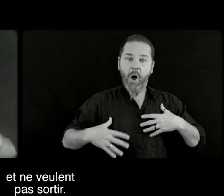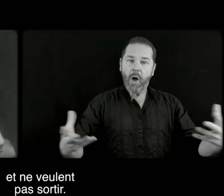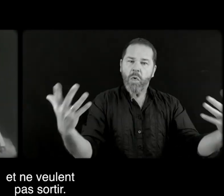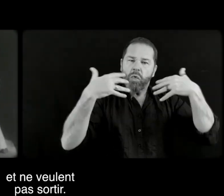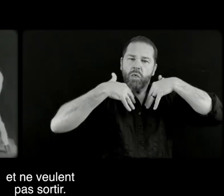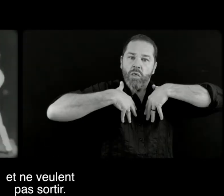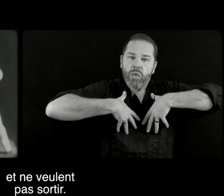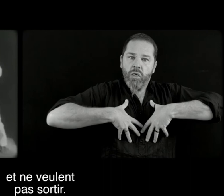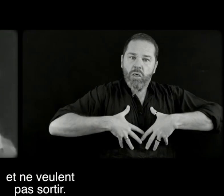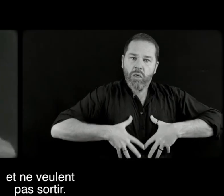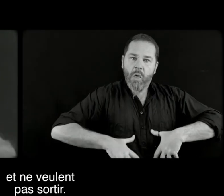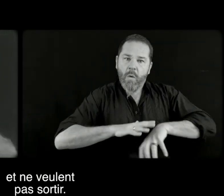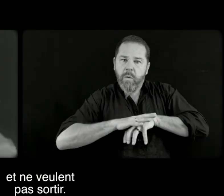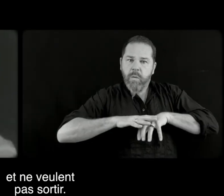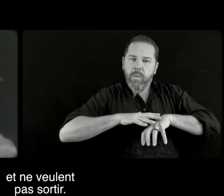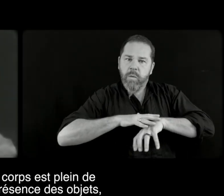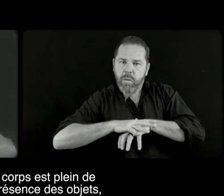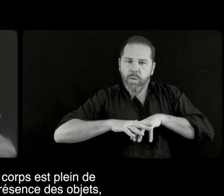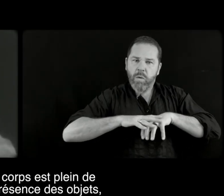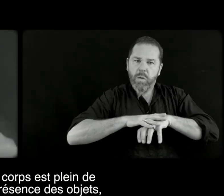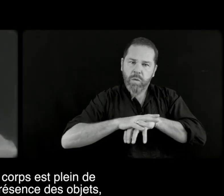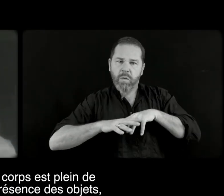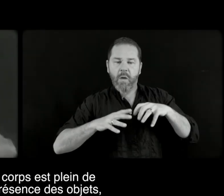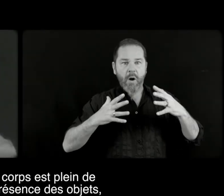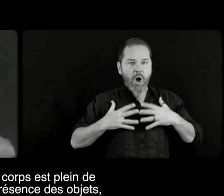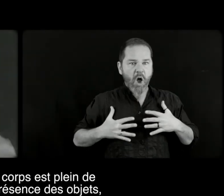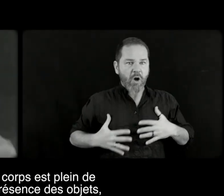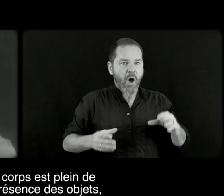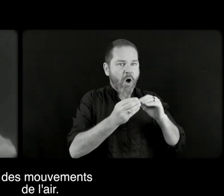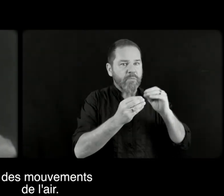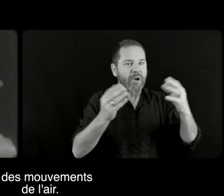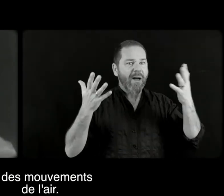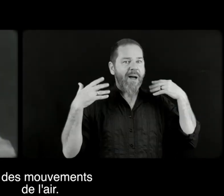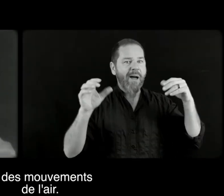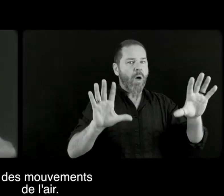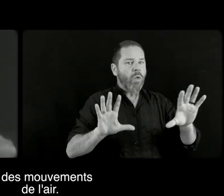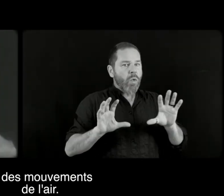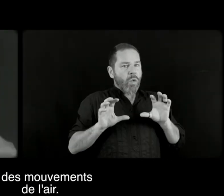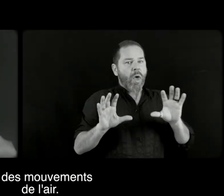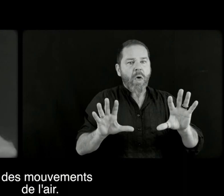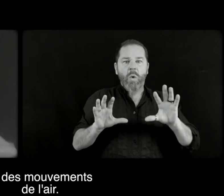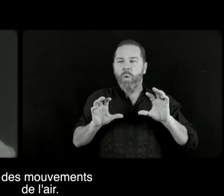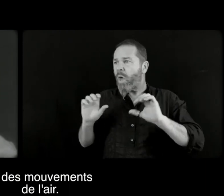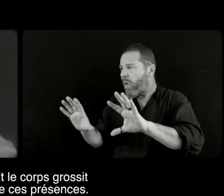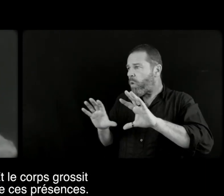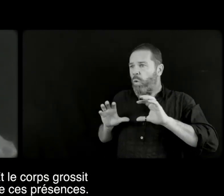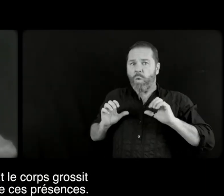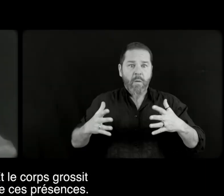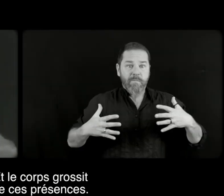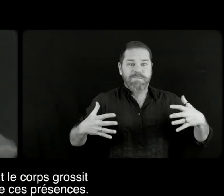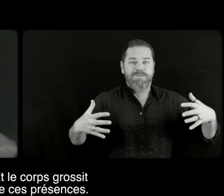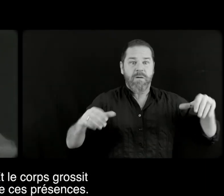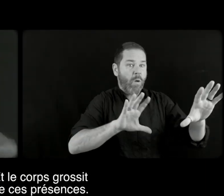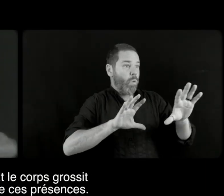et ne veulent pas sortir. Le corps est plein de la présence des objets et des mouvements de l'air, et le corps grossit de